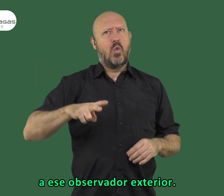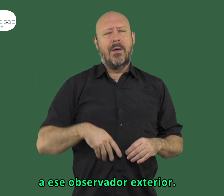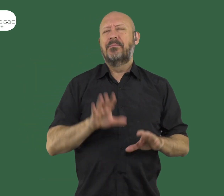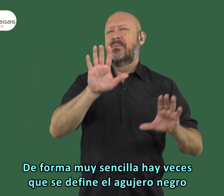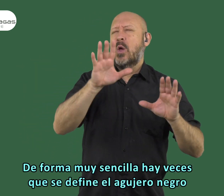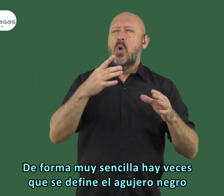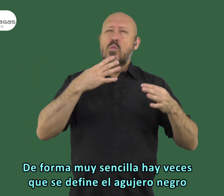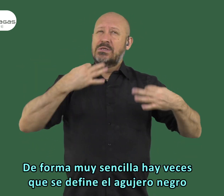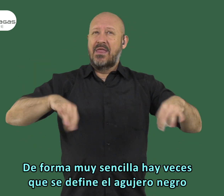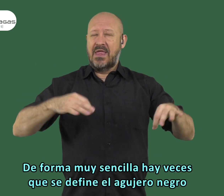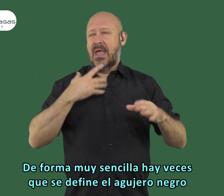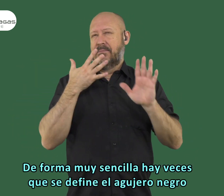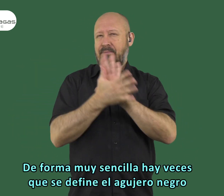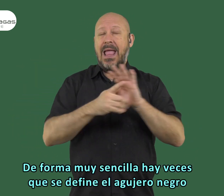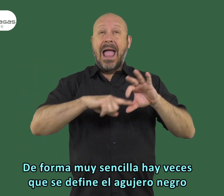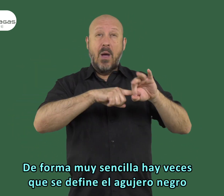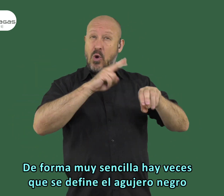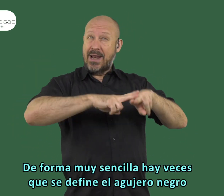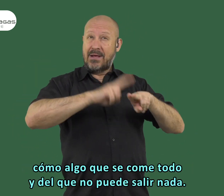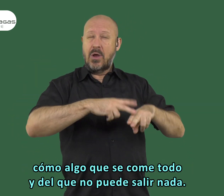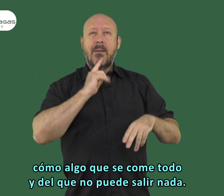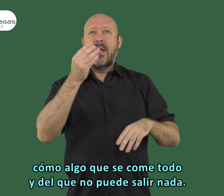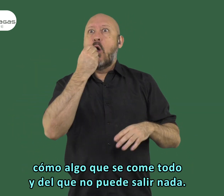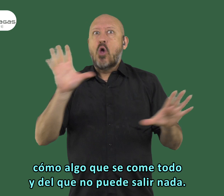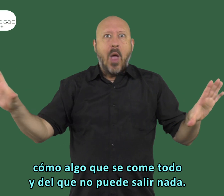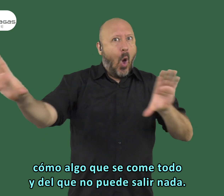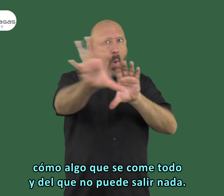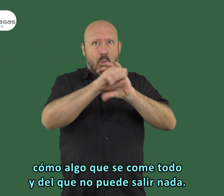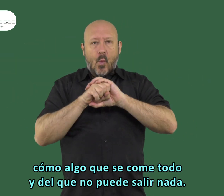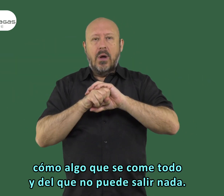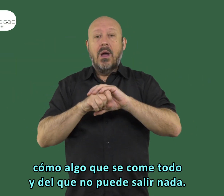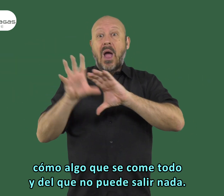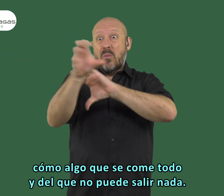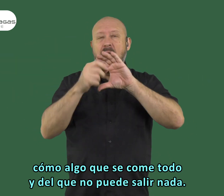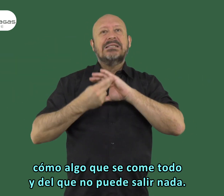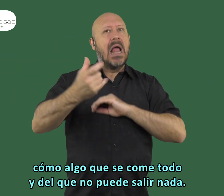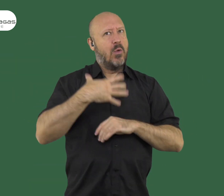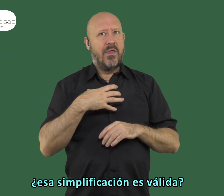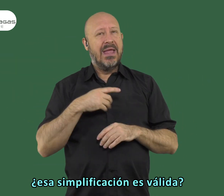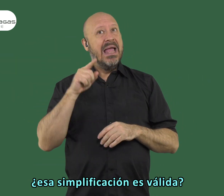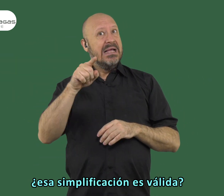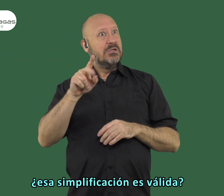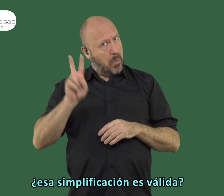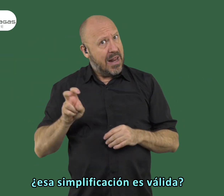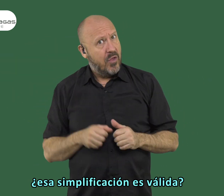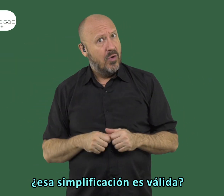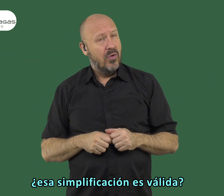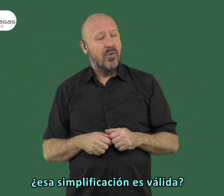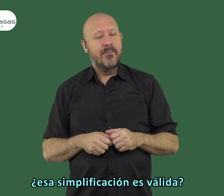exterior. De forma muy sencilla, a veces se define el agujero negro como algo que se come todo y del que no puede salir nada. ¿Esta